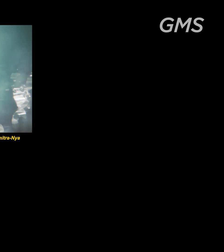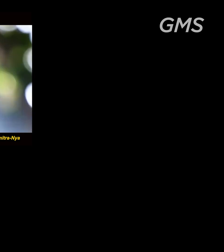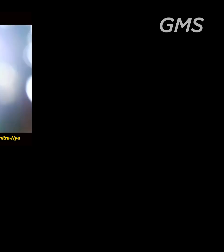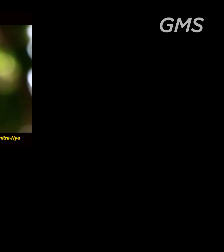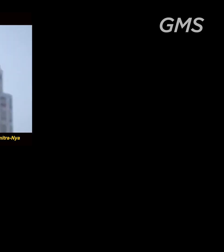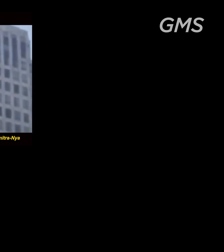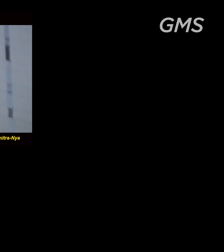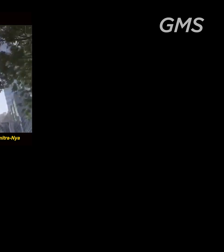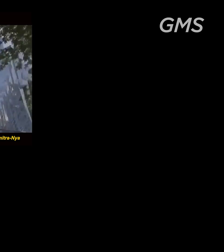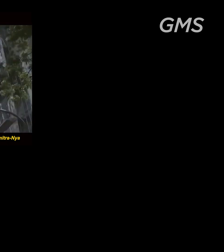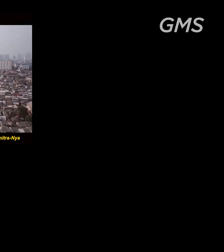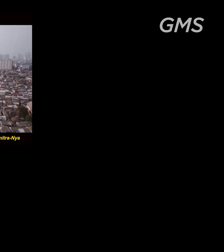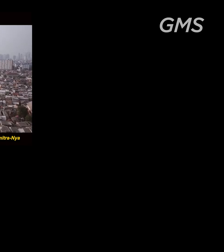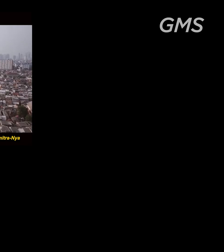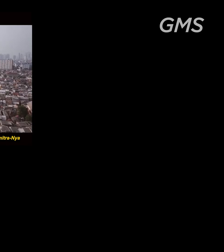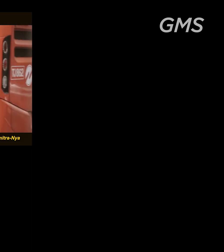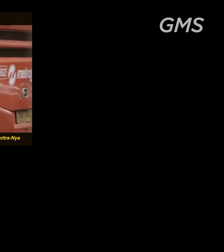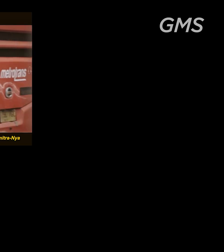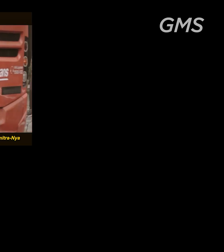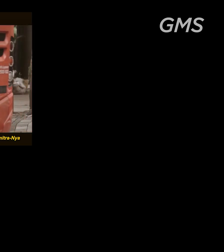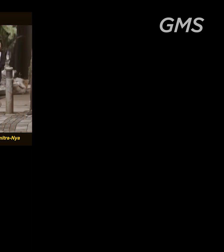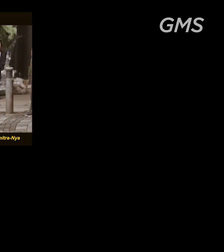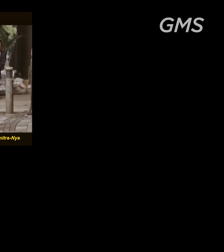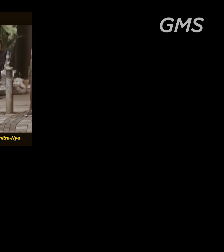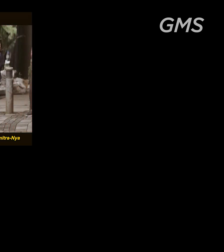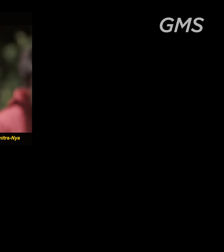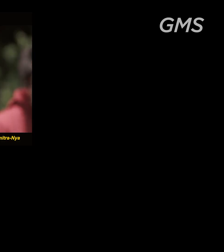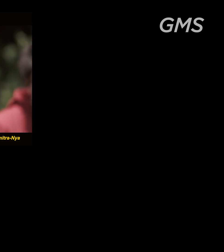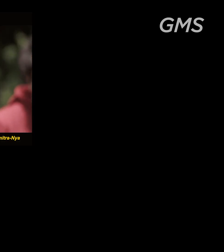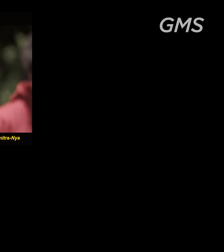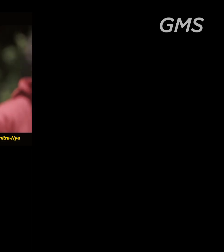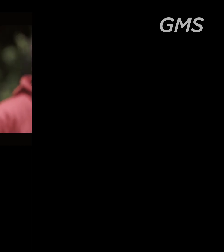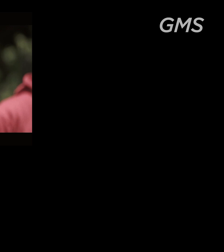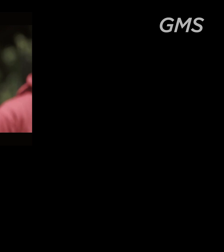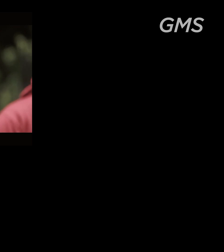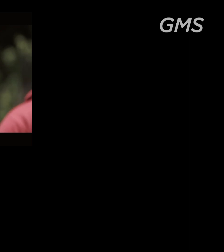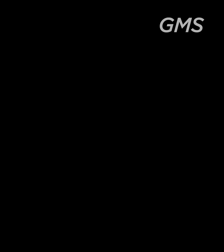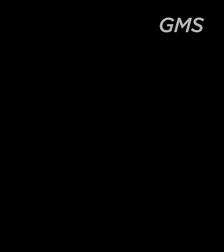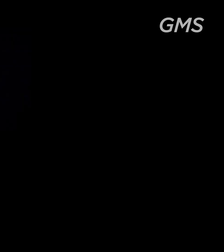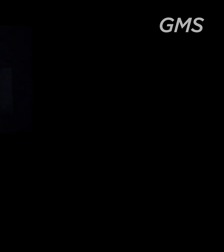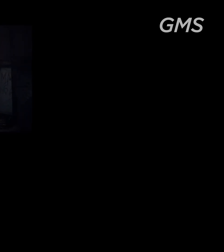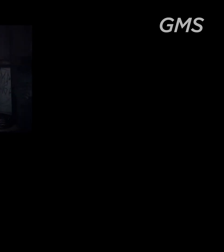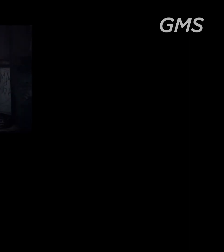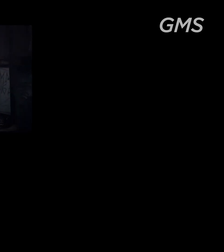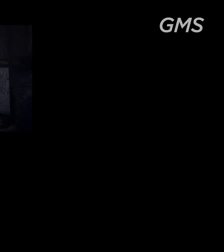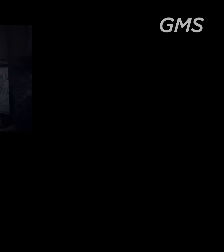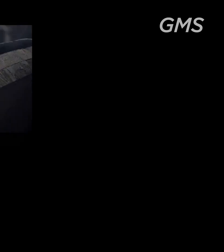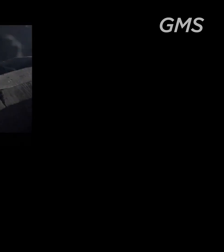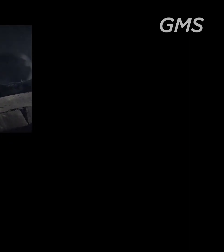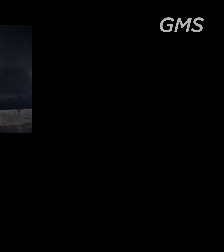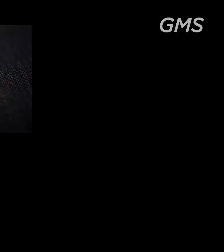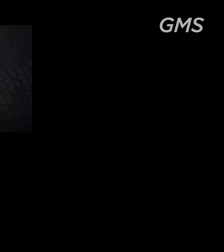Ini tahun di mana Roh Kudus mau upgrade Anda punya status, fungsinya sebagai mitranya. Tuhan ingin kita